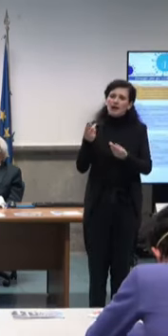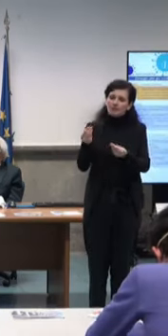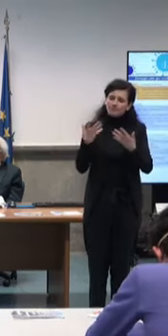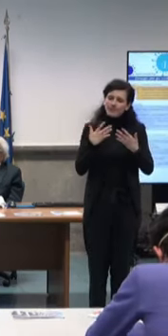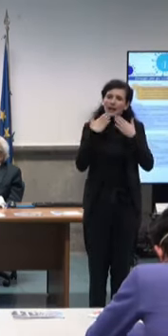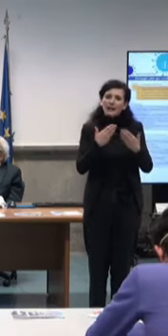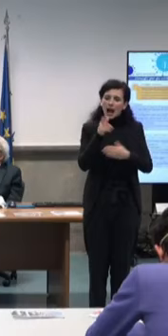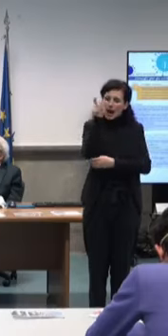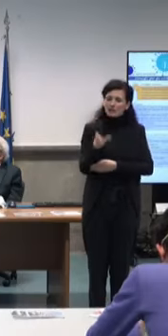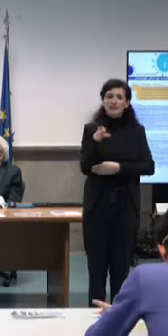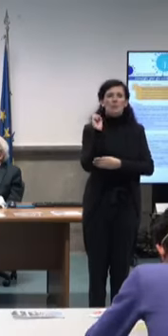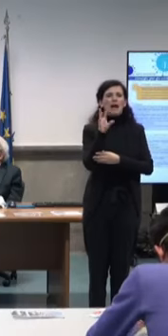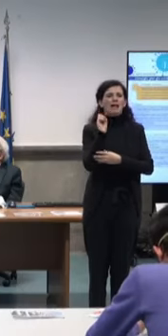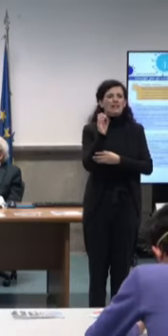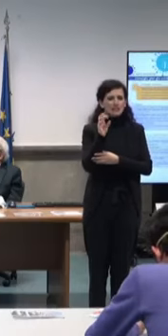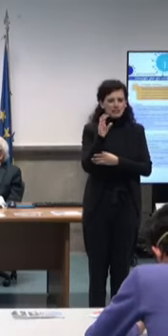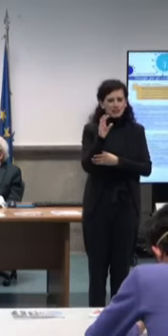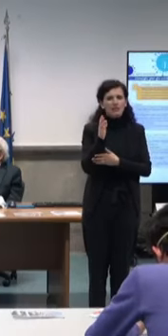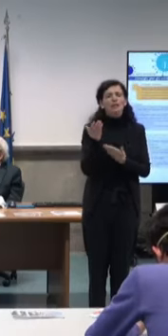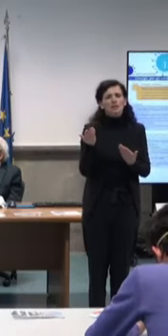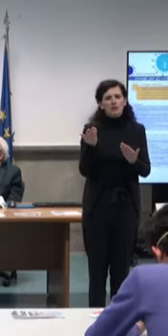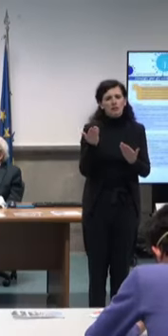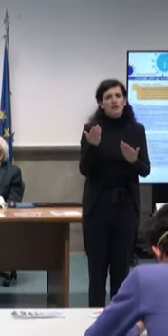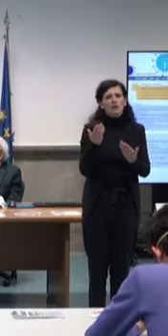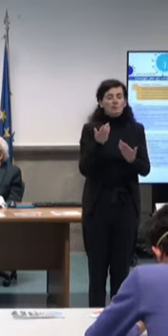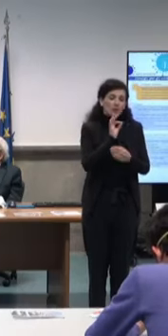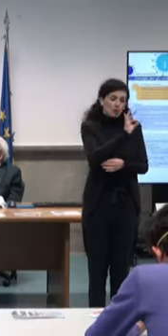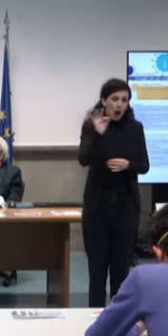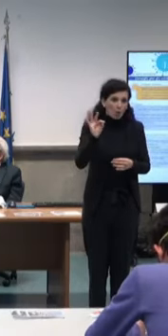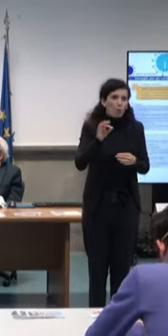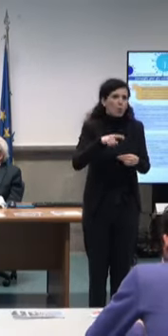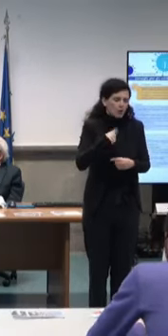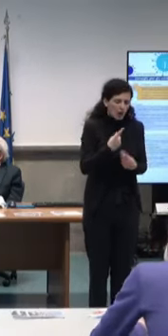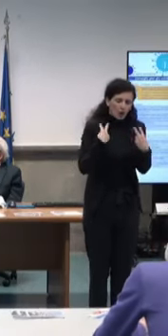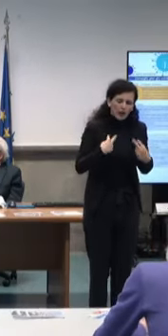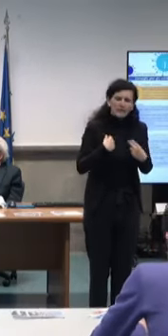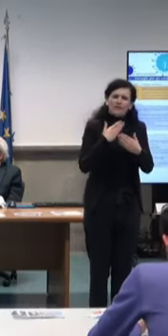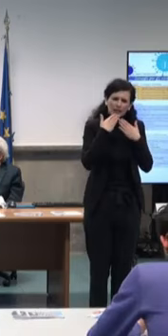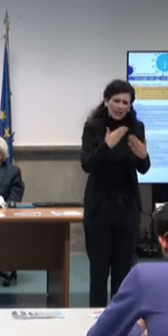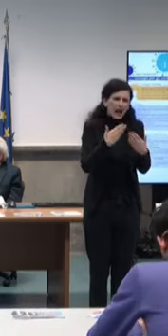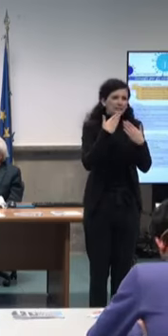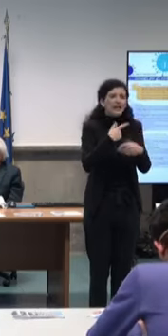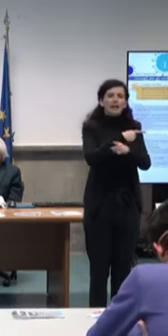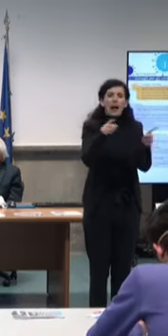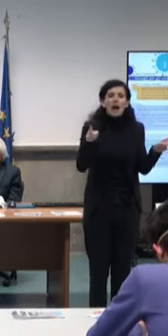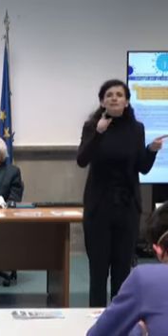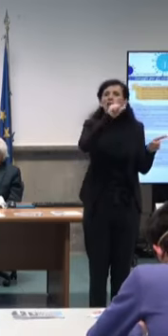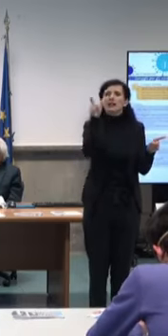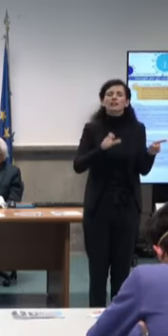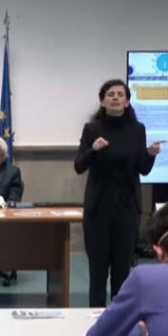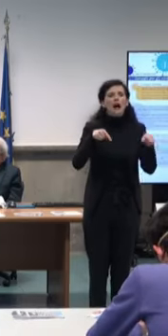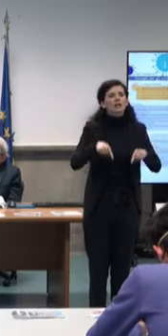nostri maestri che colgo l'occasione per ringraziare alcuni sono ancora vivi e devo dire grazie a loro credo oggi l'italia può